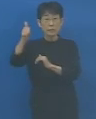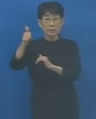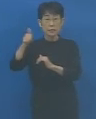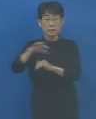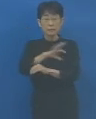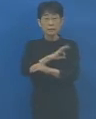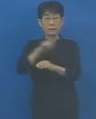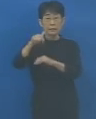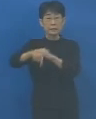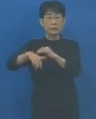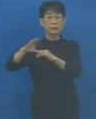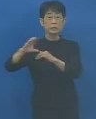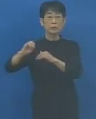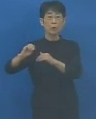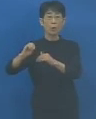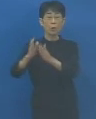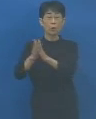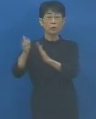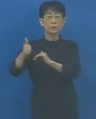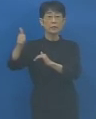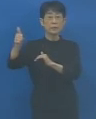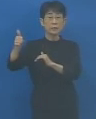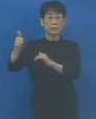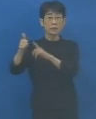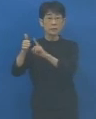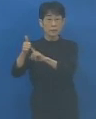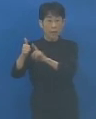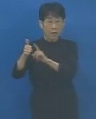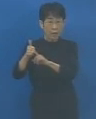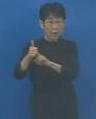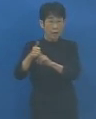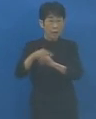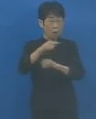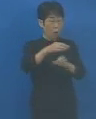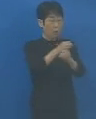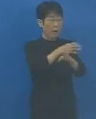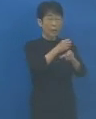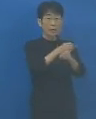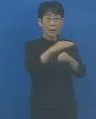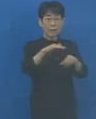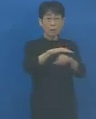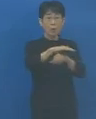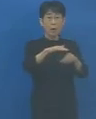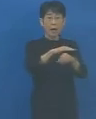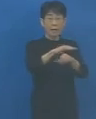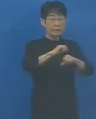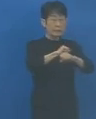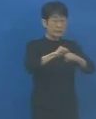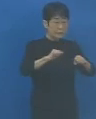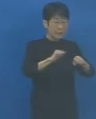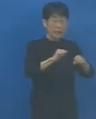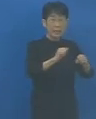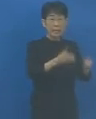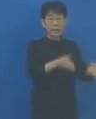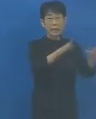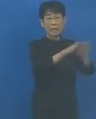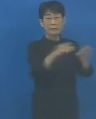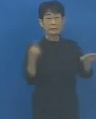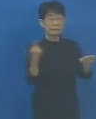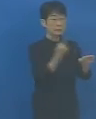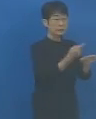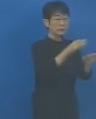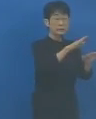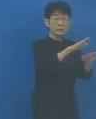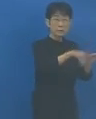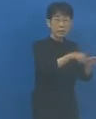岡山愛生園の方に、行かれました。でその時に夢港博に招待をしたんです